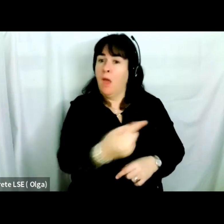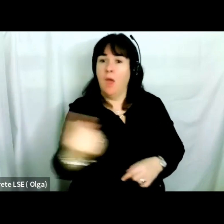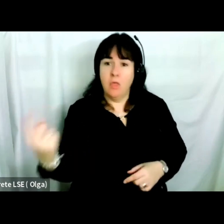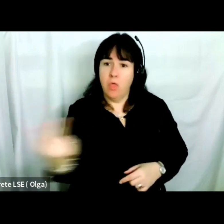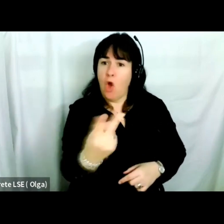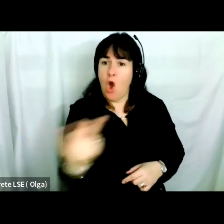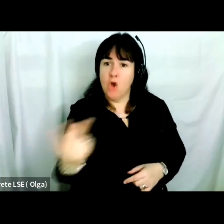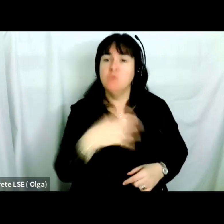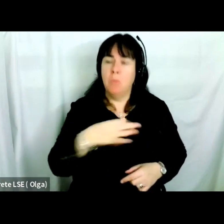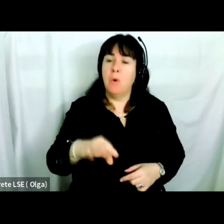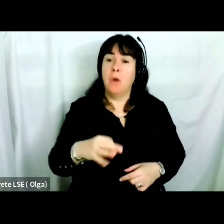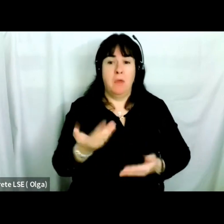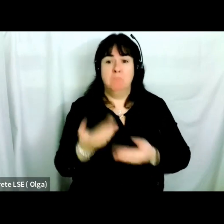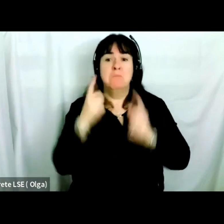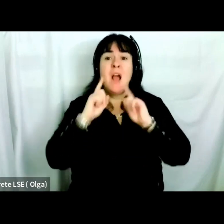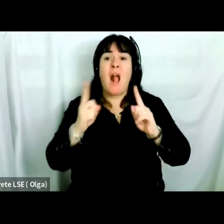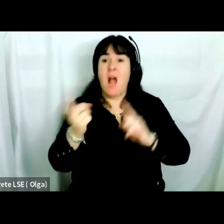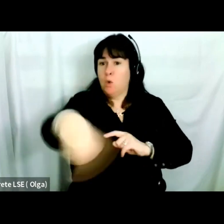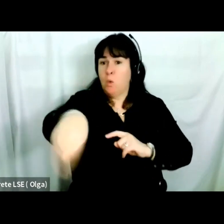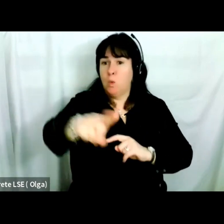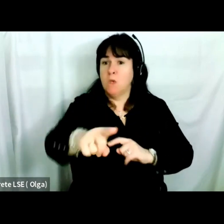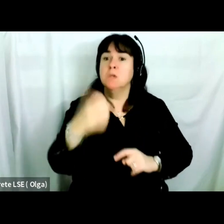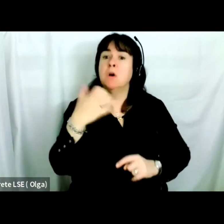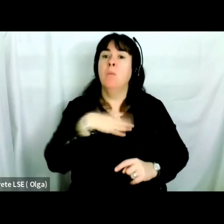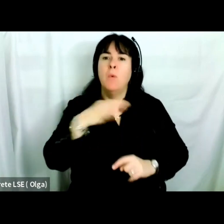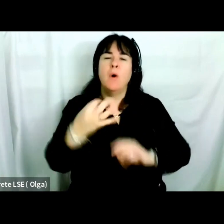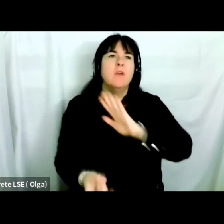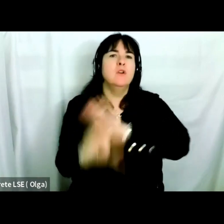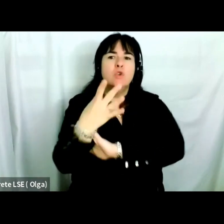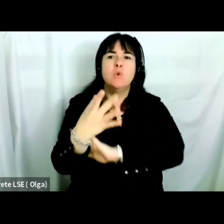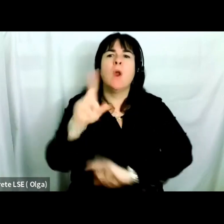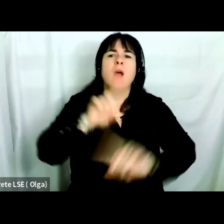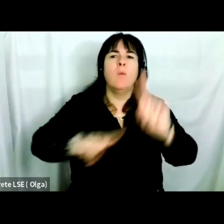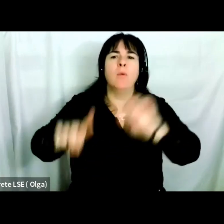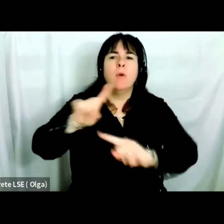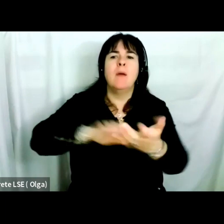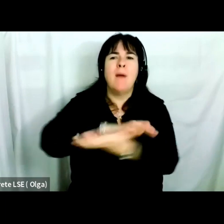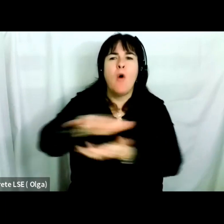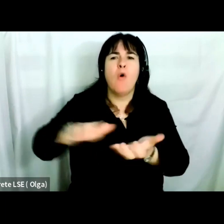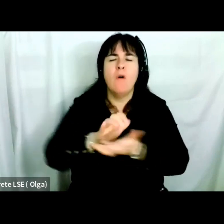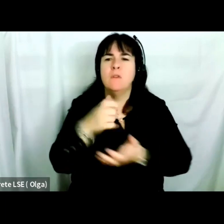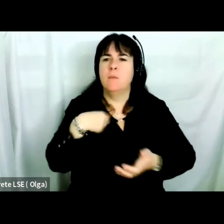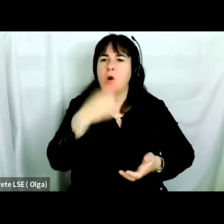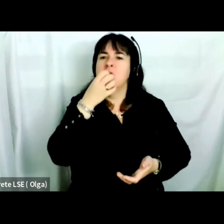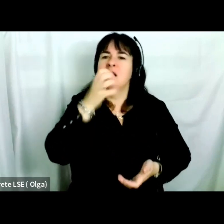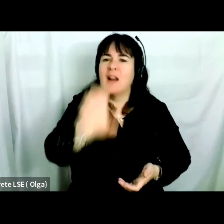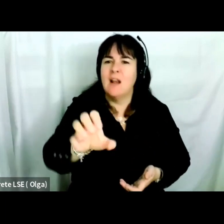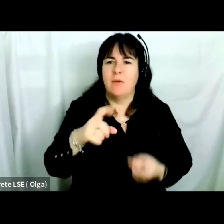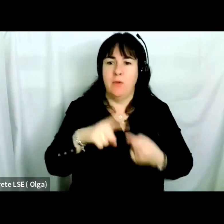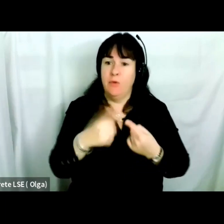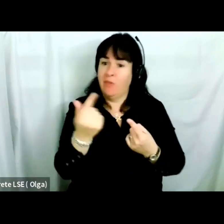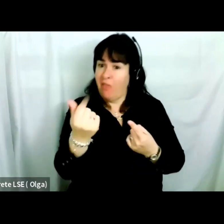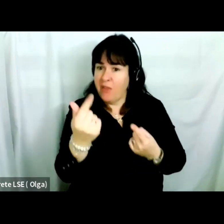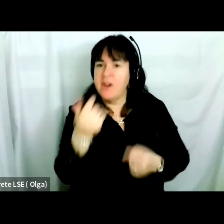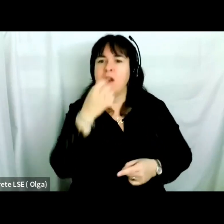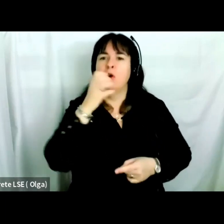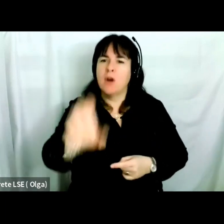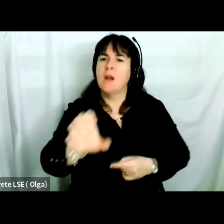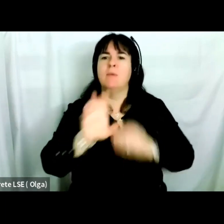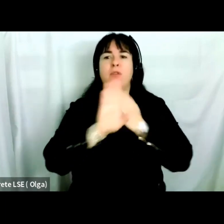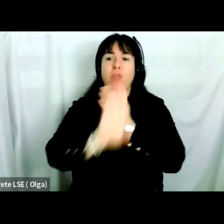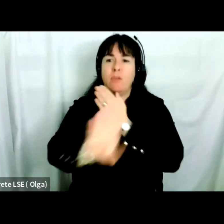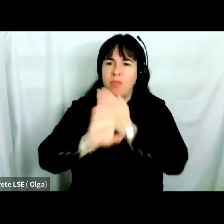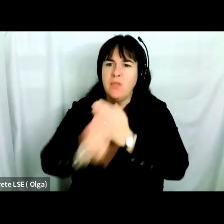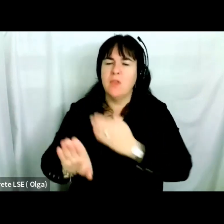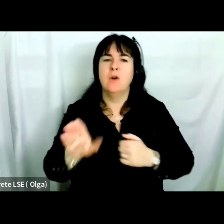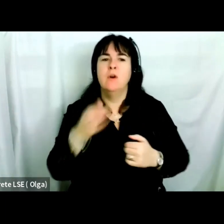caso cualquier conflicto que podáis tener respecto a reclamaciones de cantidad, reclamaciones con vecinos, reclamaciones